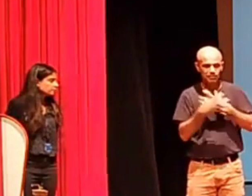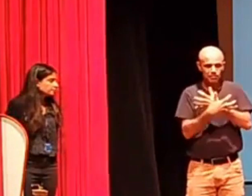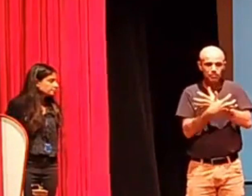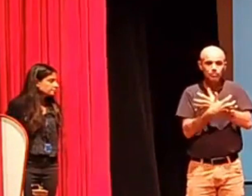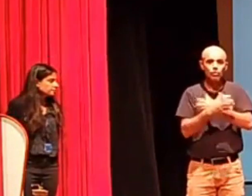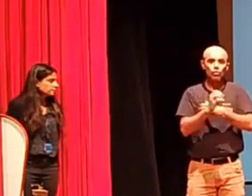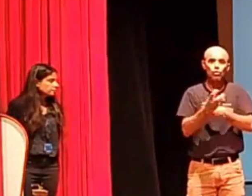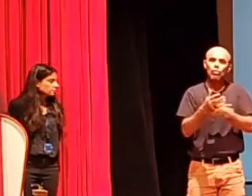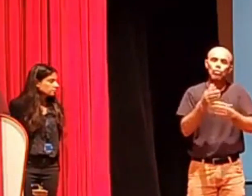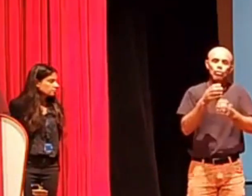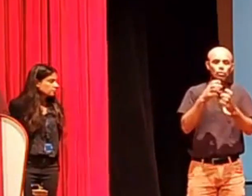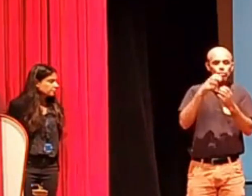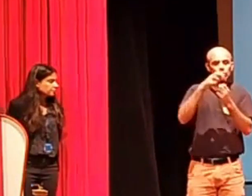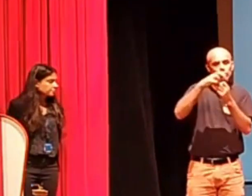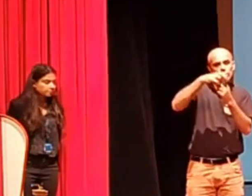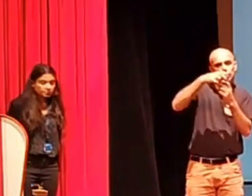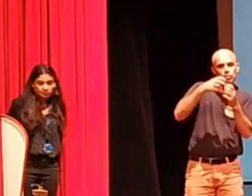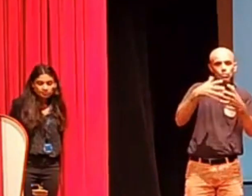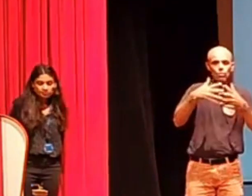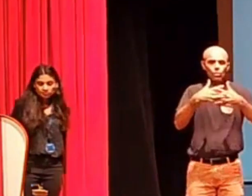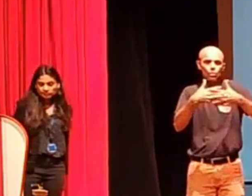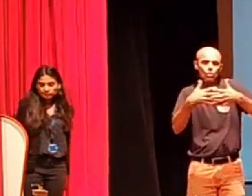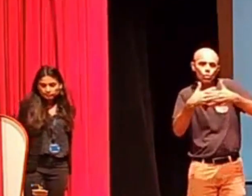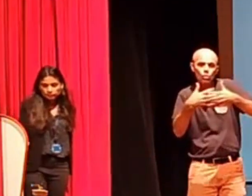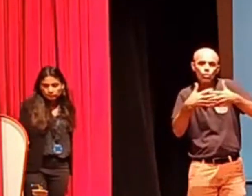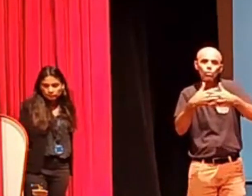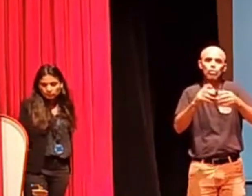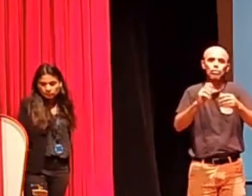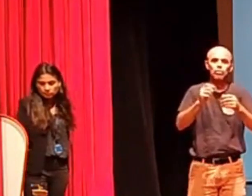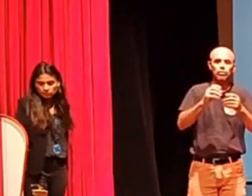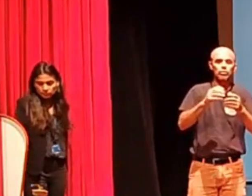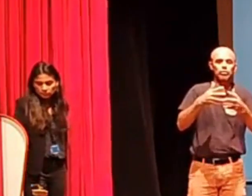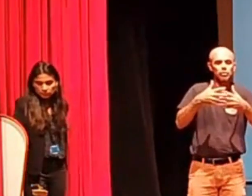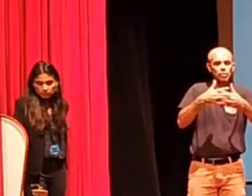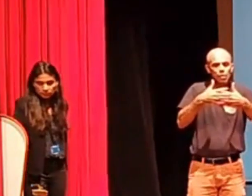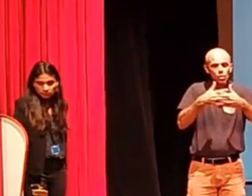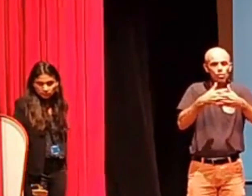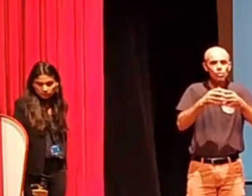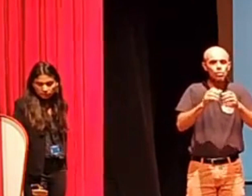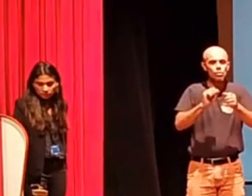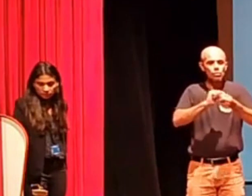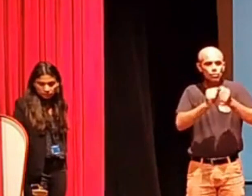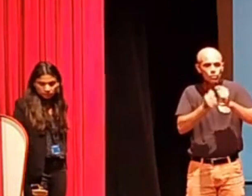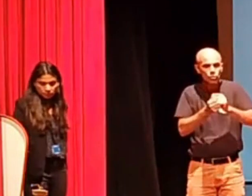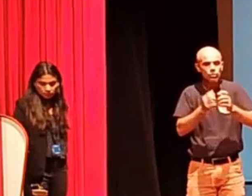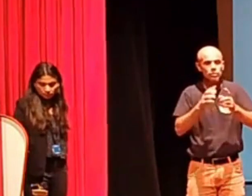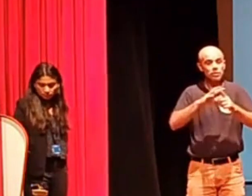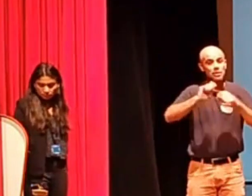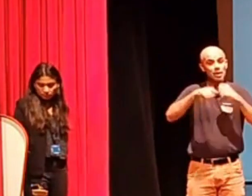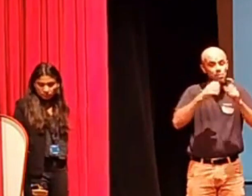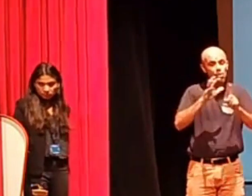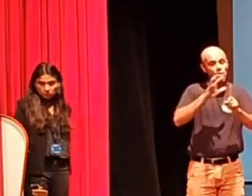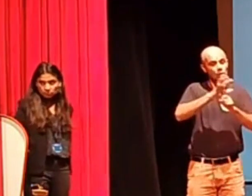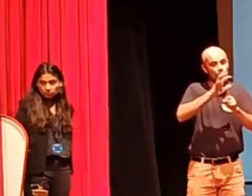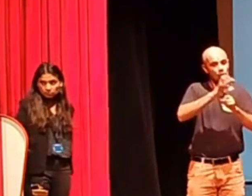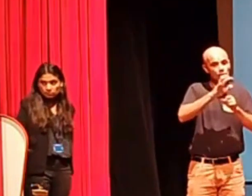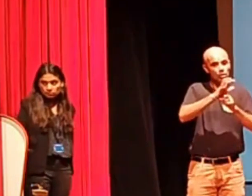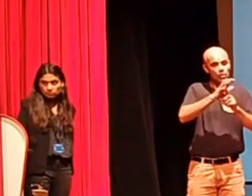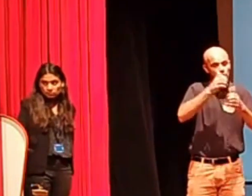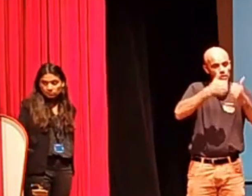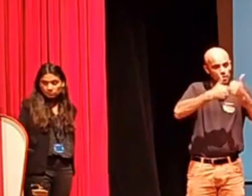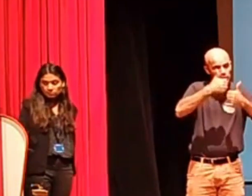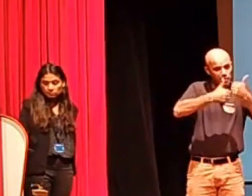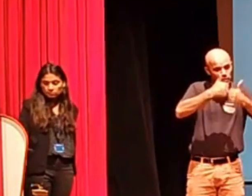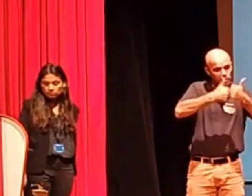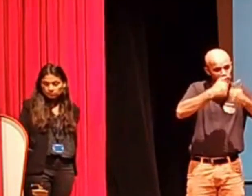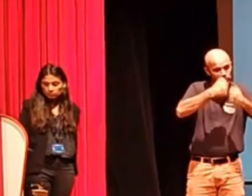só um desvio que está vindo da musculatura e depois ela passa a influenciar a parte óssea também.